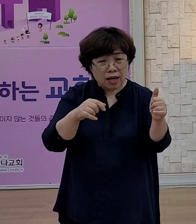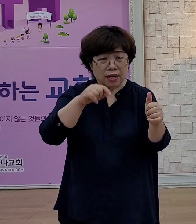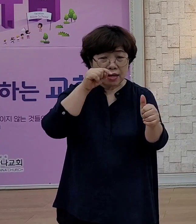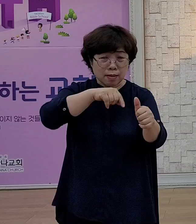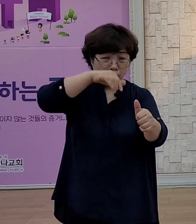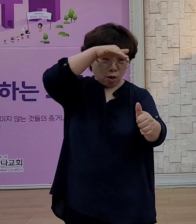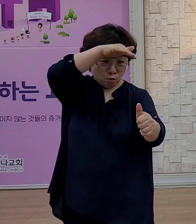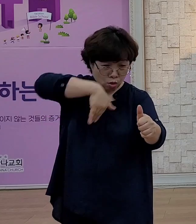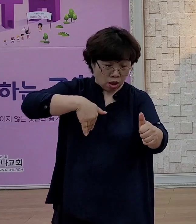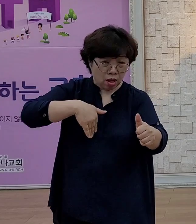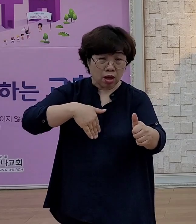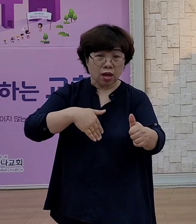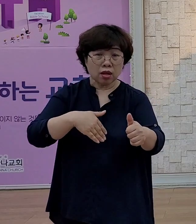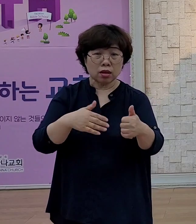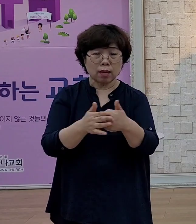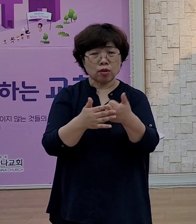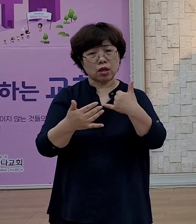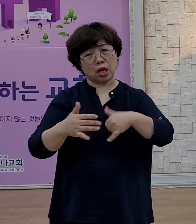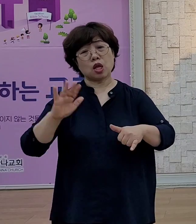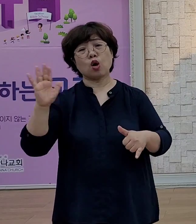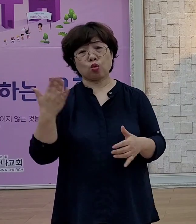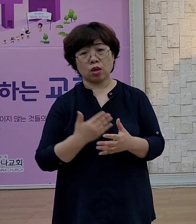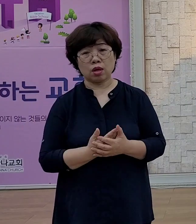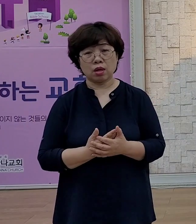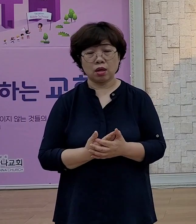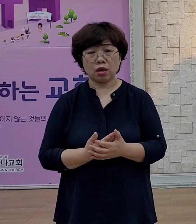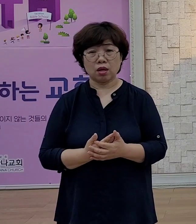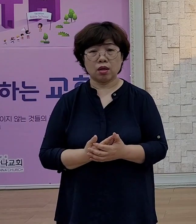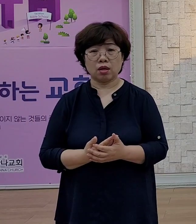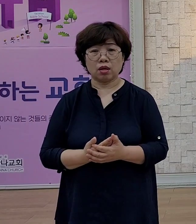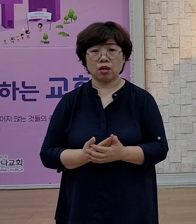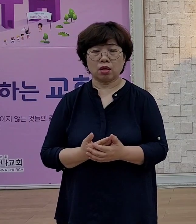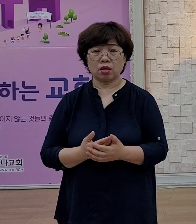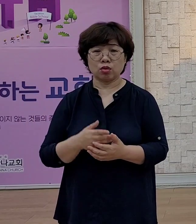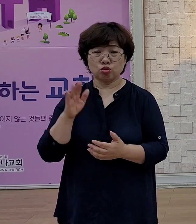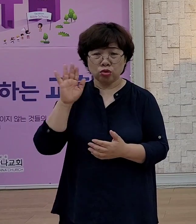지명하여 불렀다. 그래서 자녀가 된 겁니다. 너는 내 것이라.